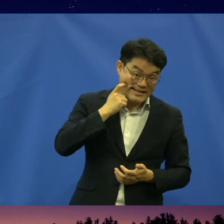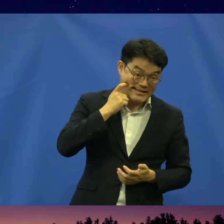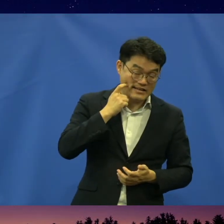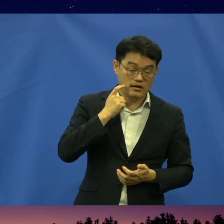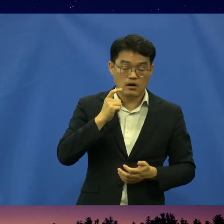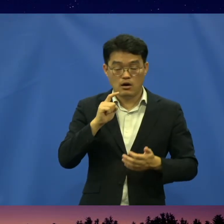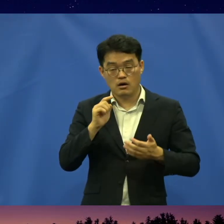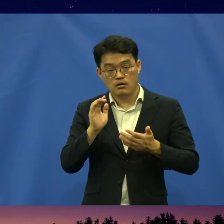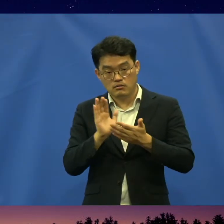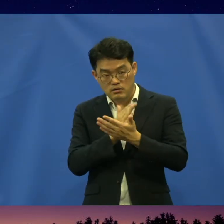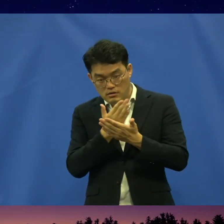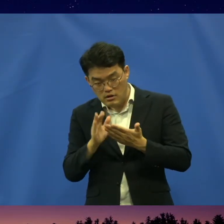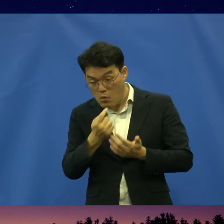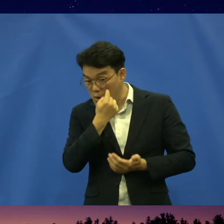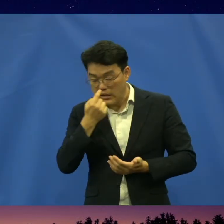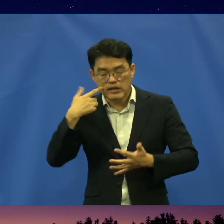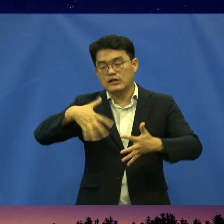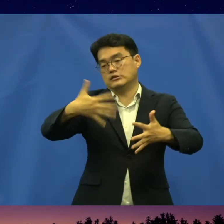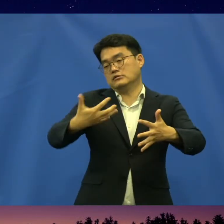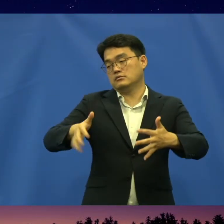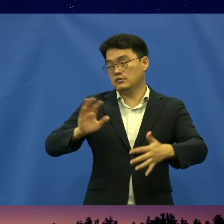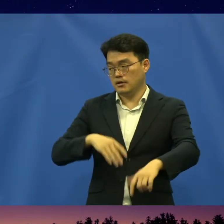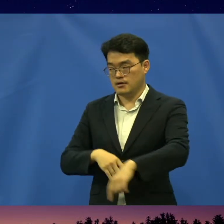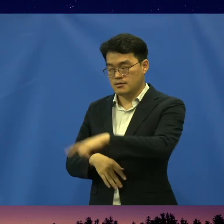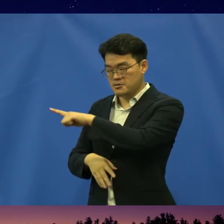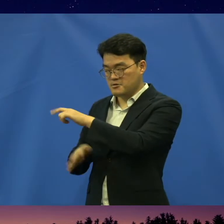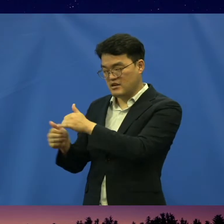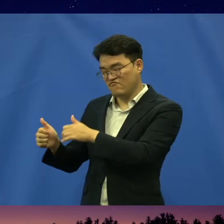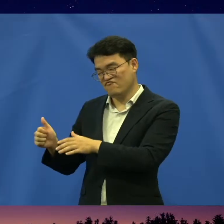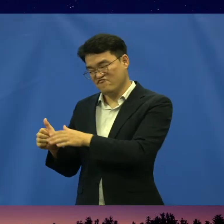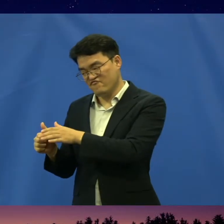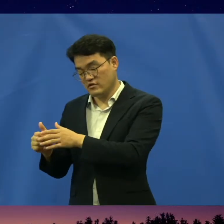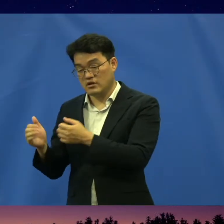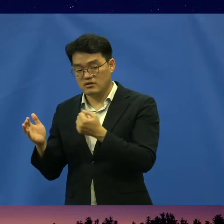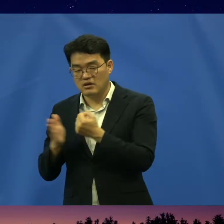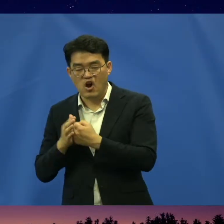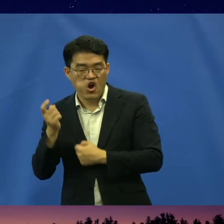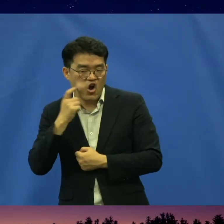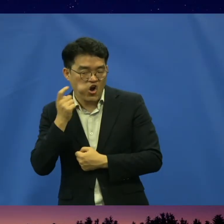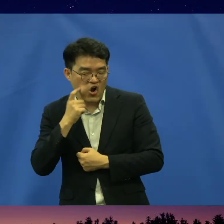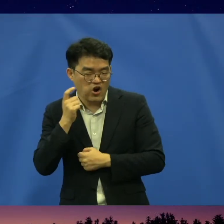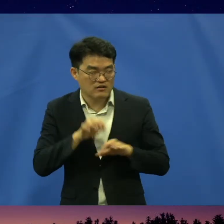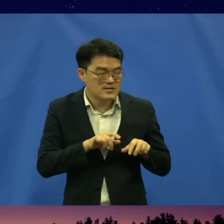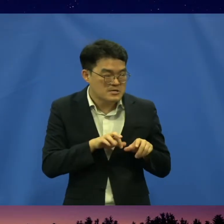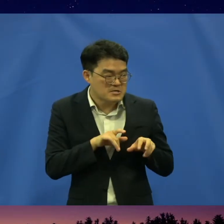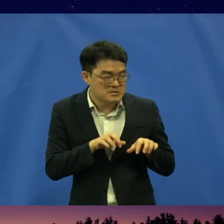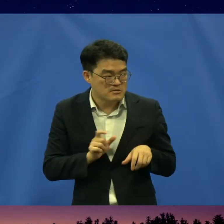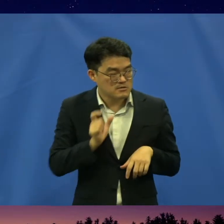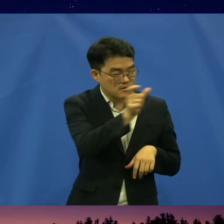막 퍼뜨려버려요. 사실 무근인데 요즘 그냥 뿌려버리면 어때요? 막 퍼나르잖아요.